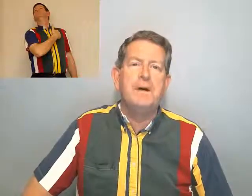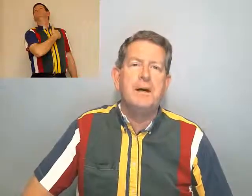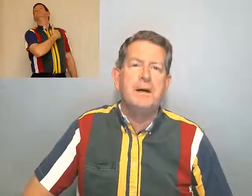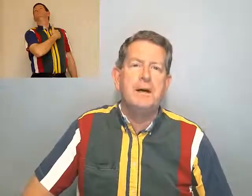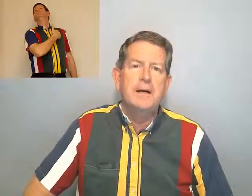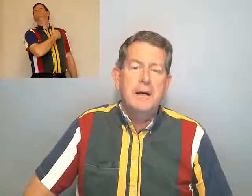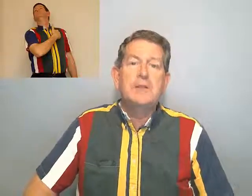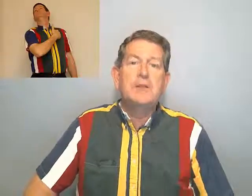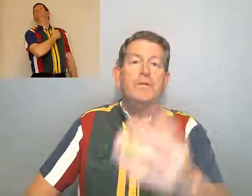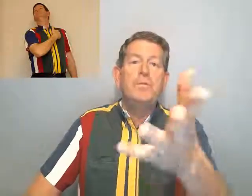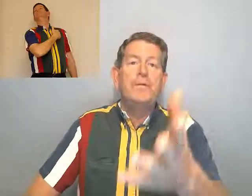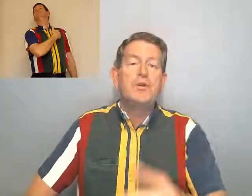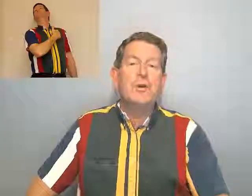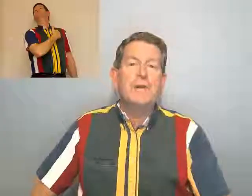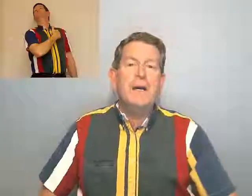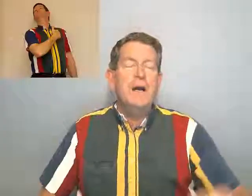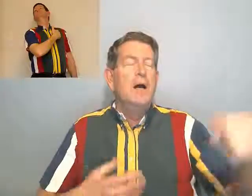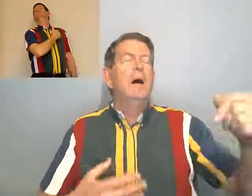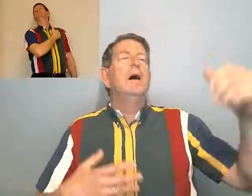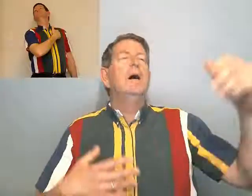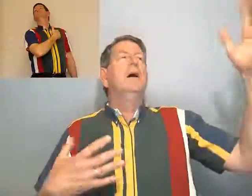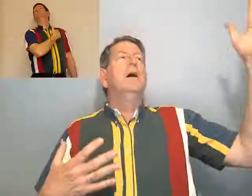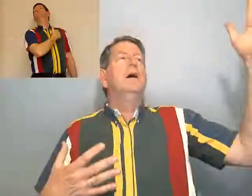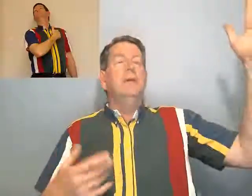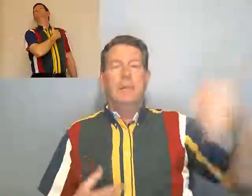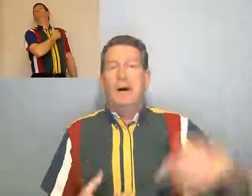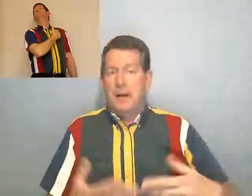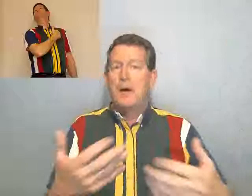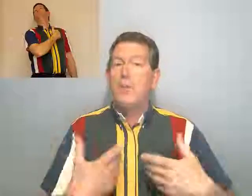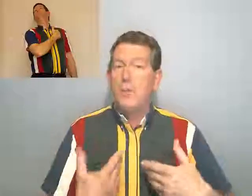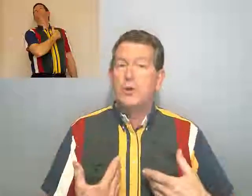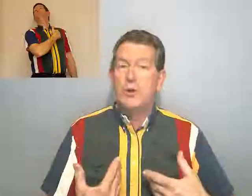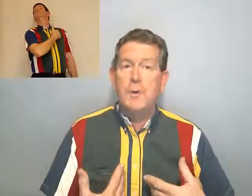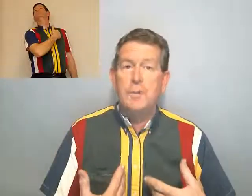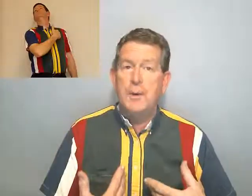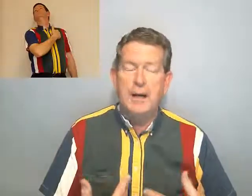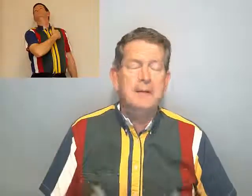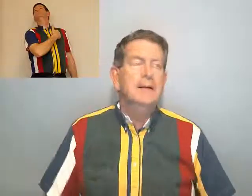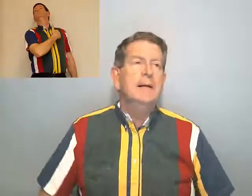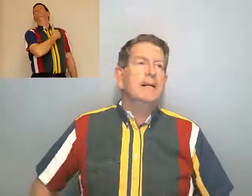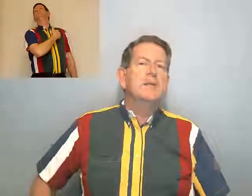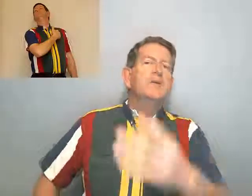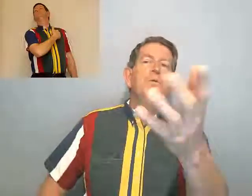faire? Est-ce que vous pouvez chanter? Apparemment, moi, je ne peux pas. Hein? Est-ce que vous